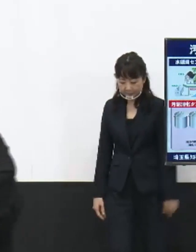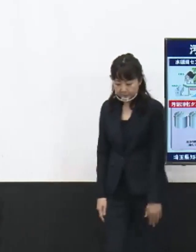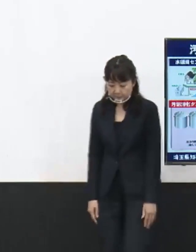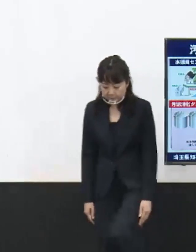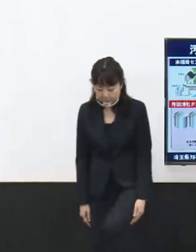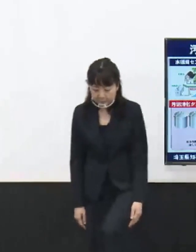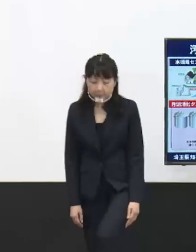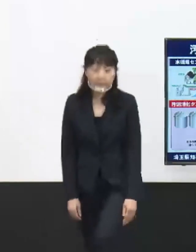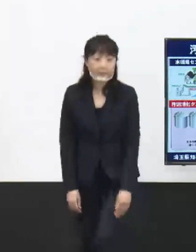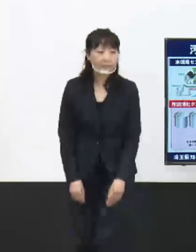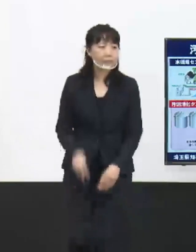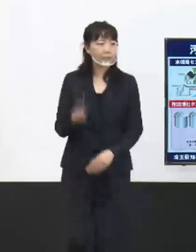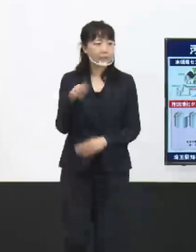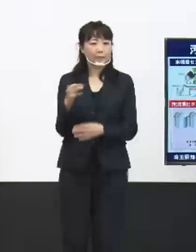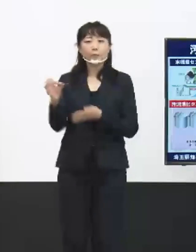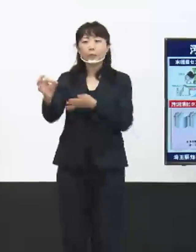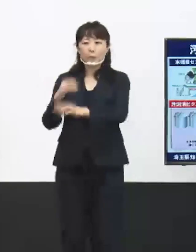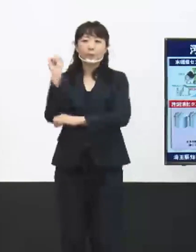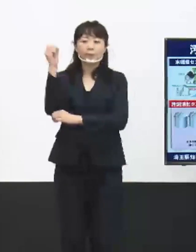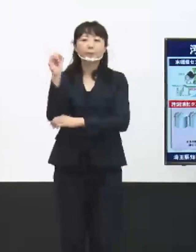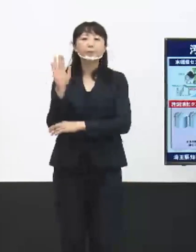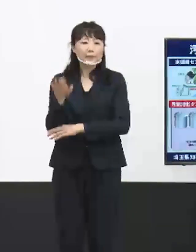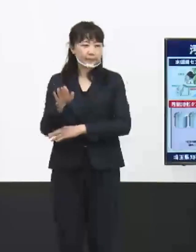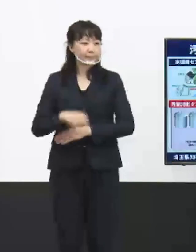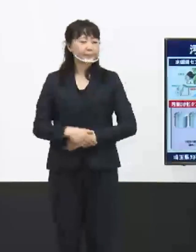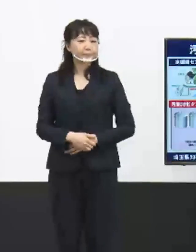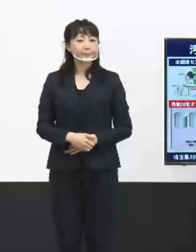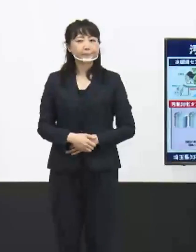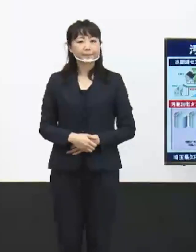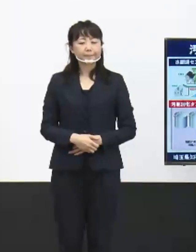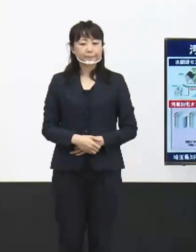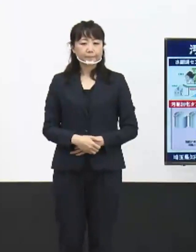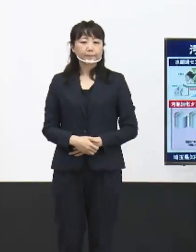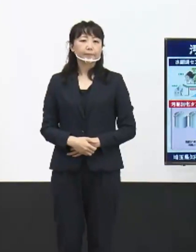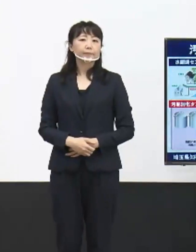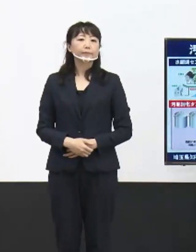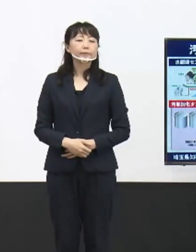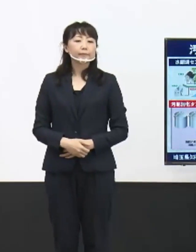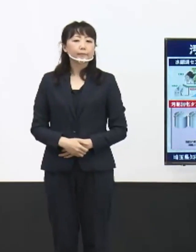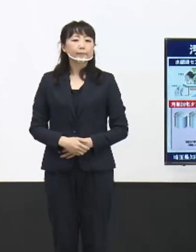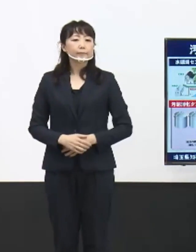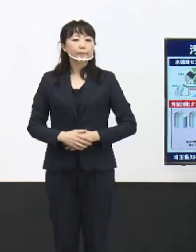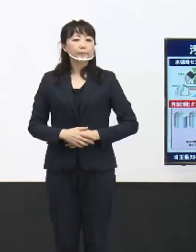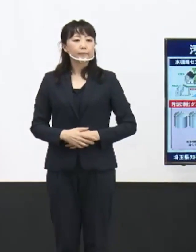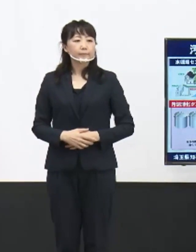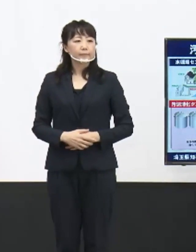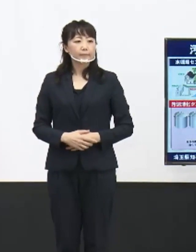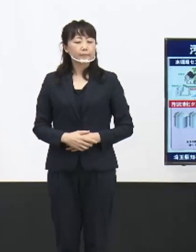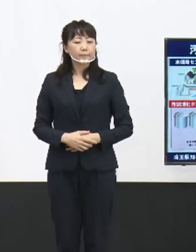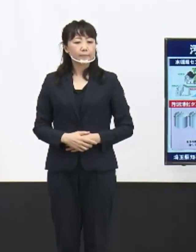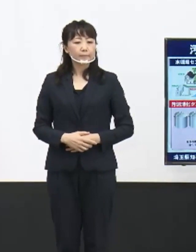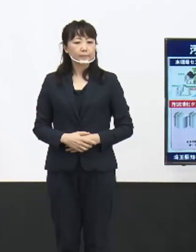読売新聞、豊川です。11月から幹事社と思います。よろしくお願いします。